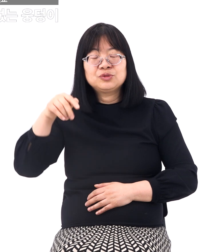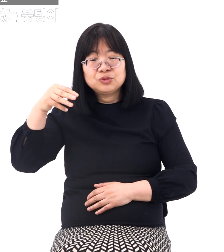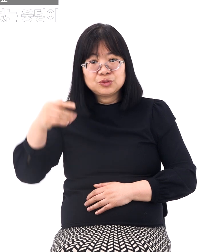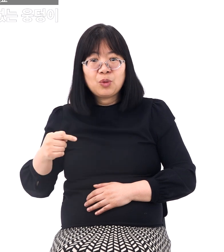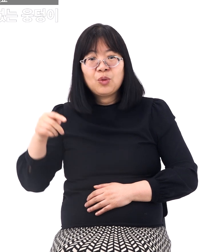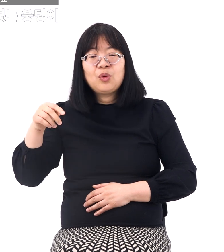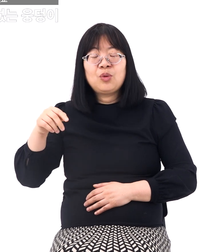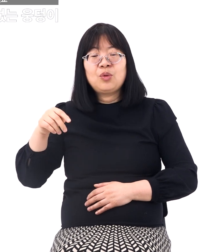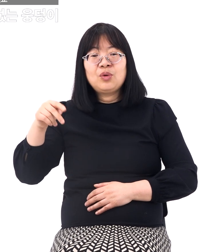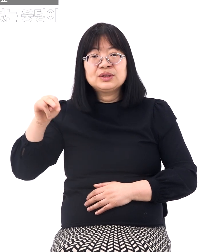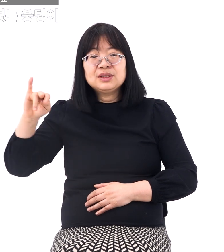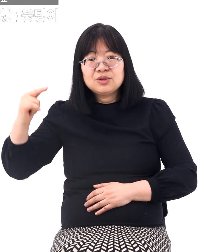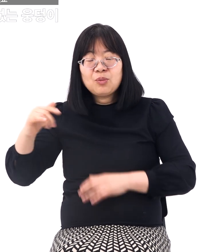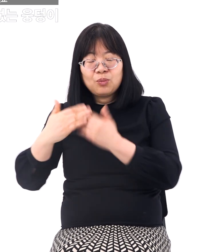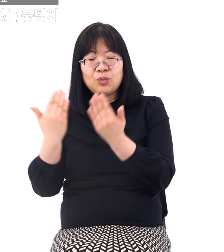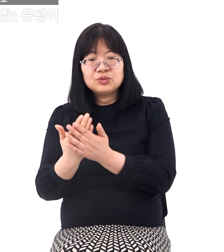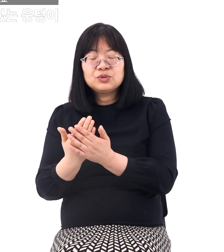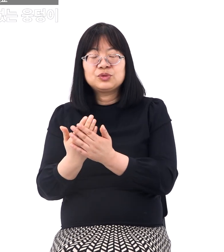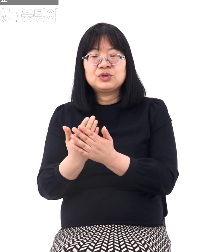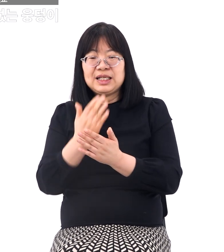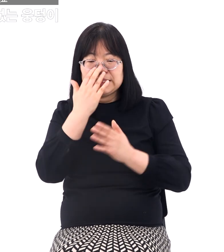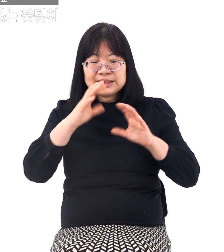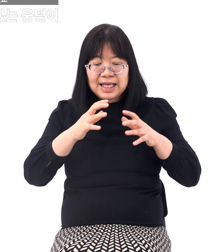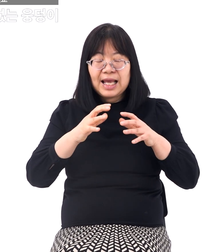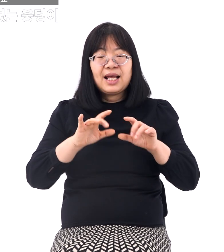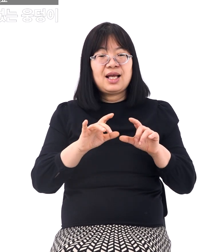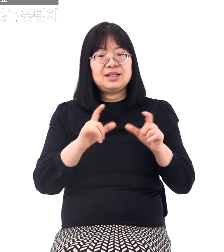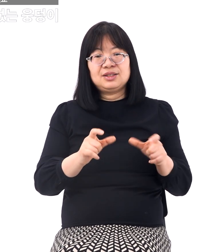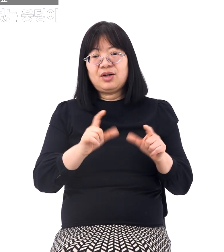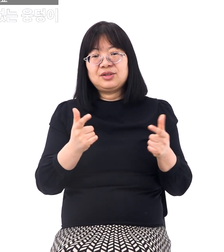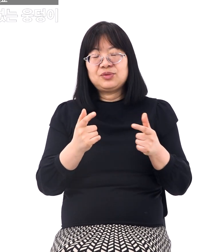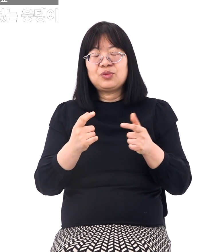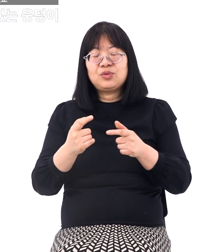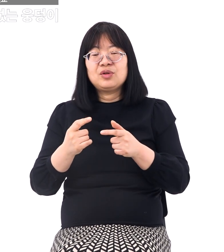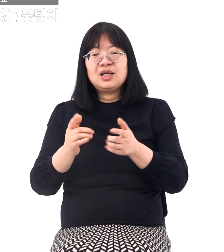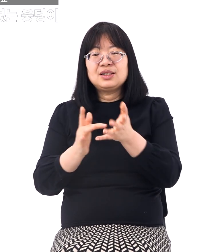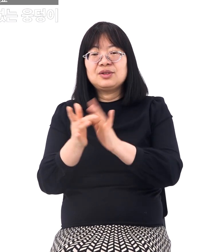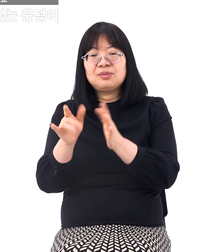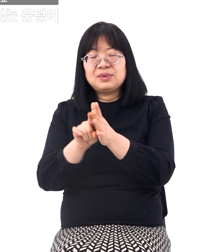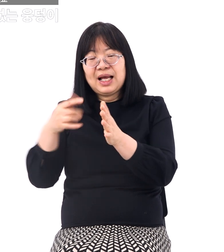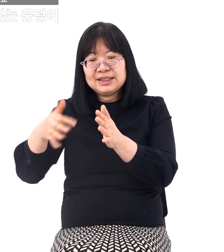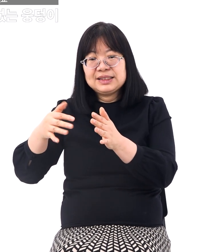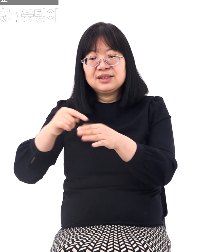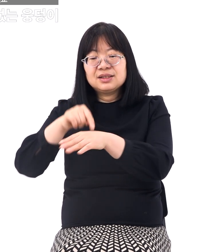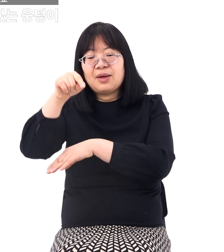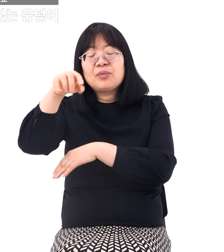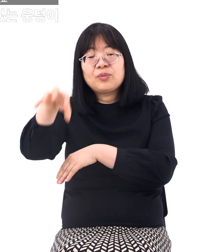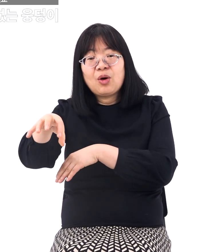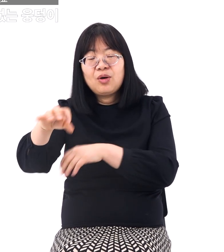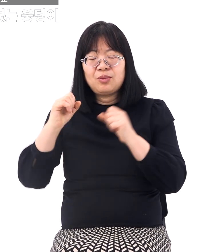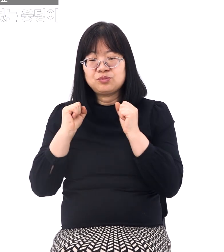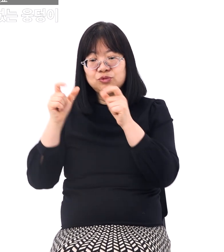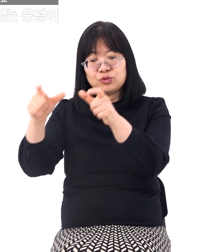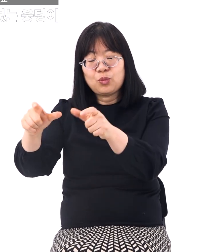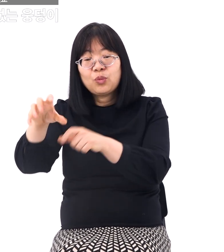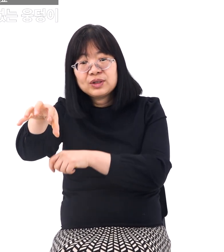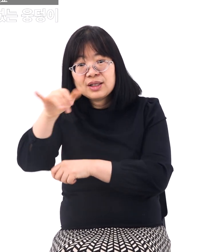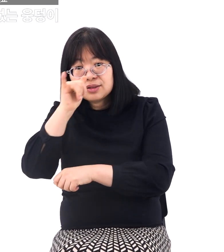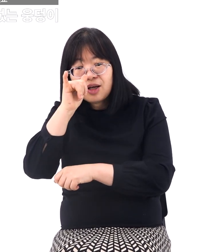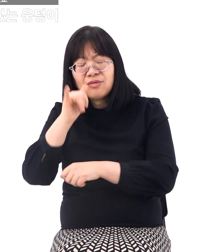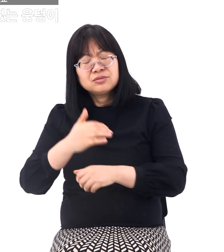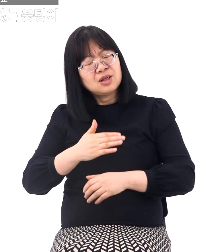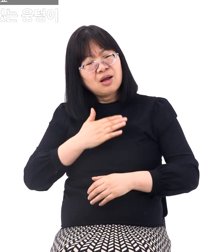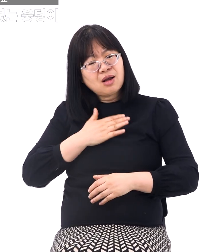지경을 벗어난 이방 지역입니다. 북쪽에 위치하고 있죠. 근데 이게 알듯 모를 듯한 표현이